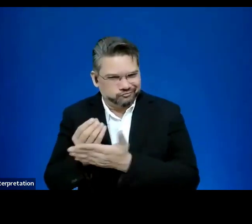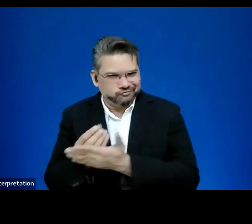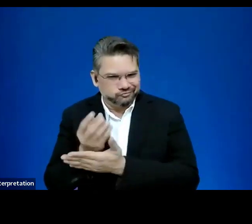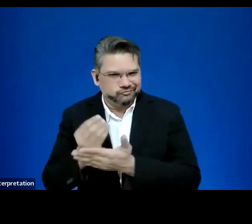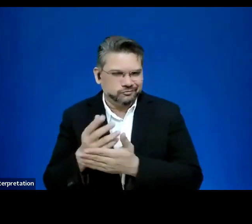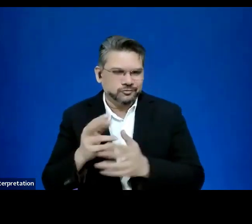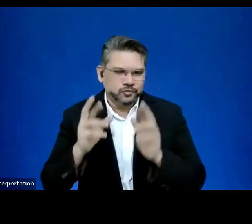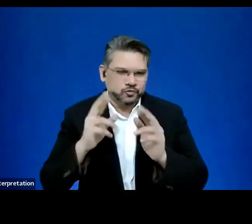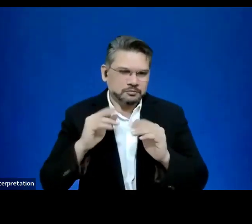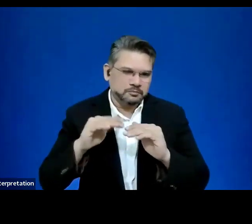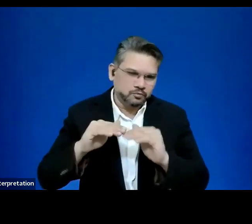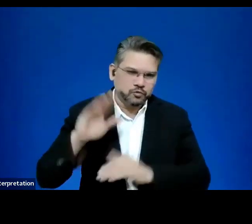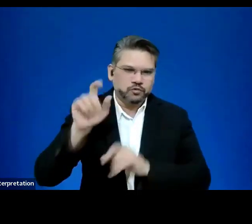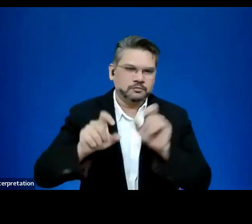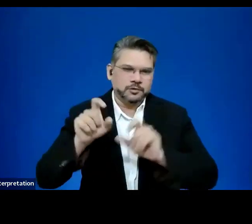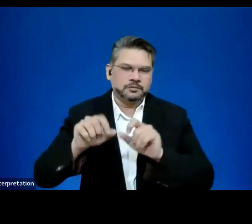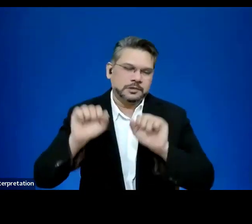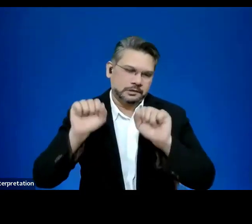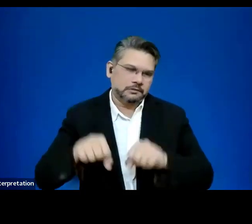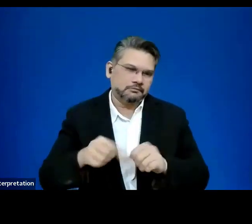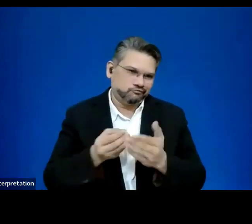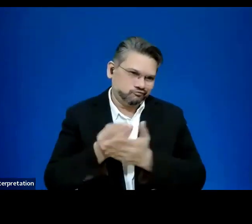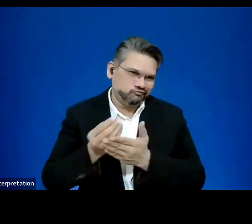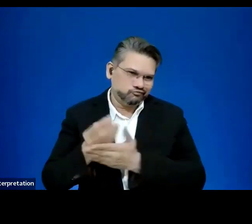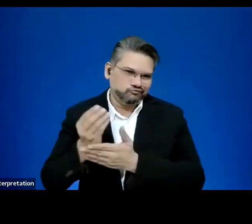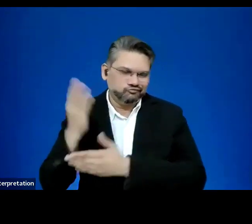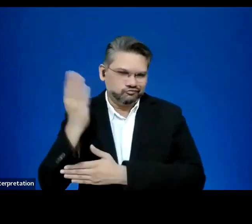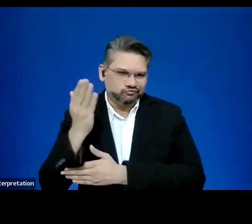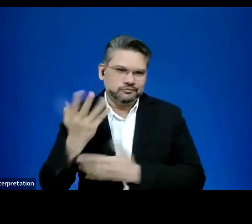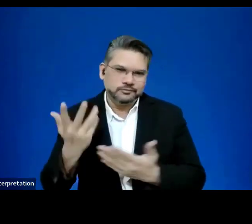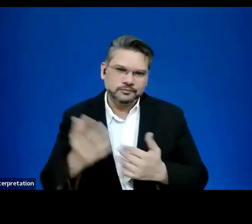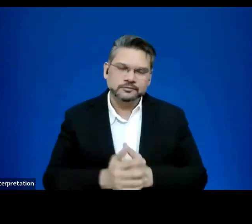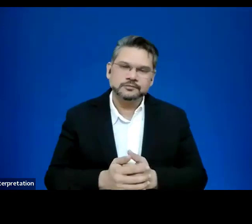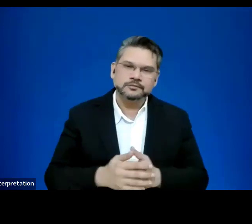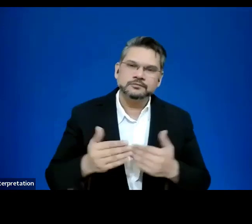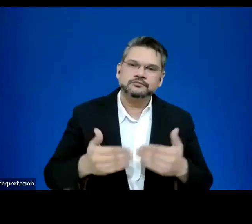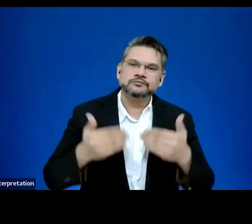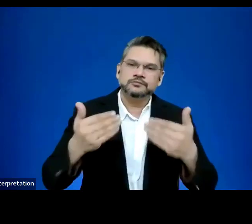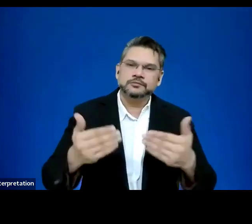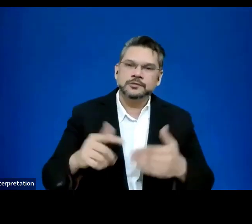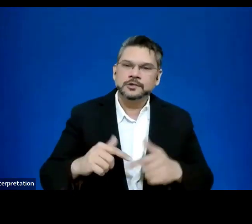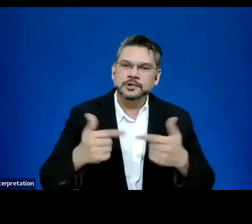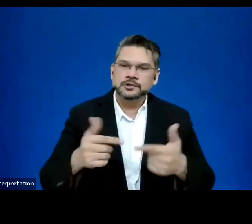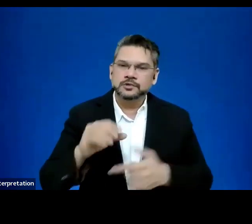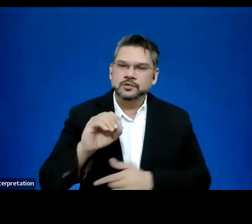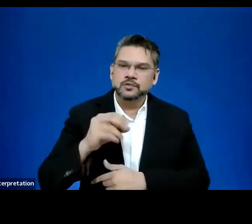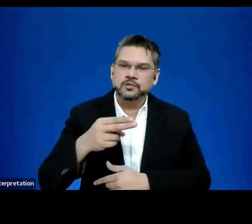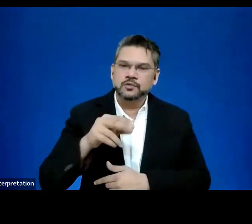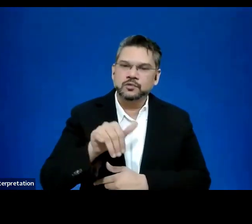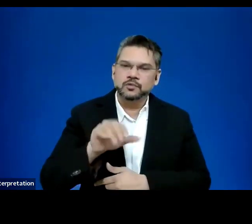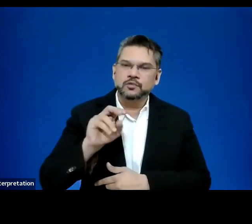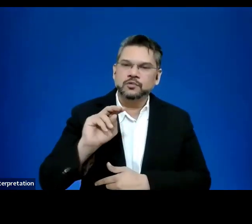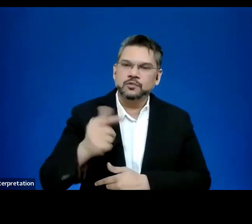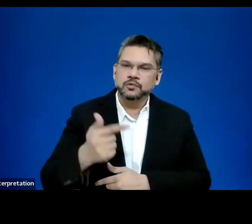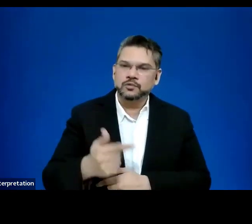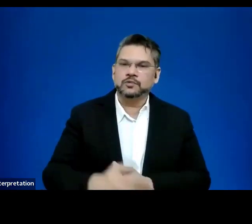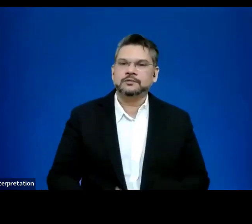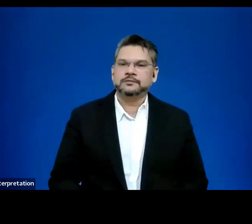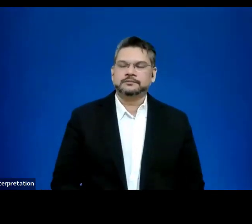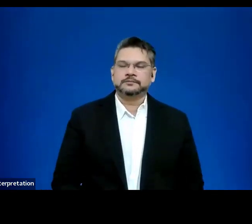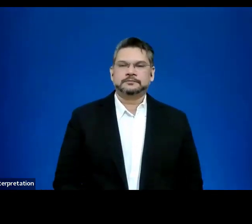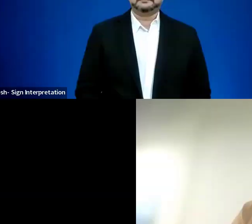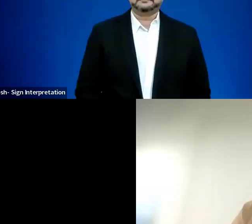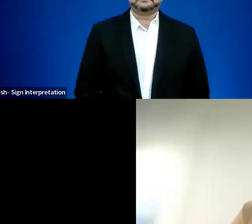我们希望大家能够把、各位的发言缩短，这样子我们能够有尽量有更多